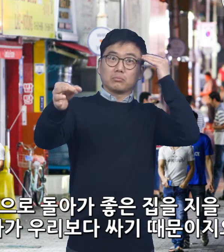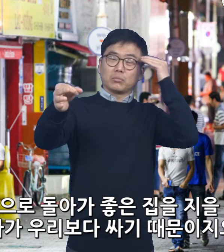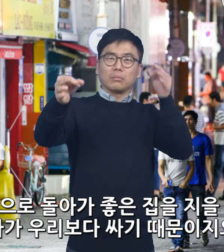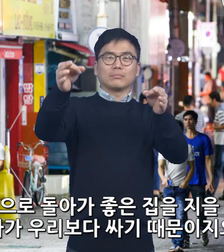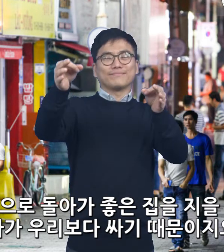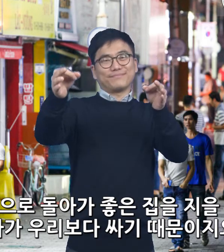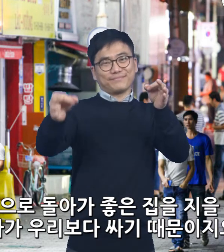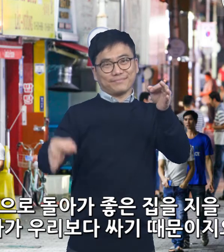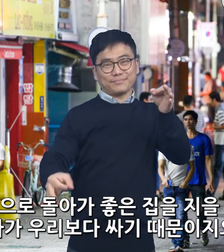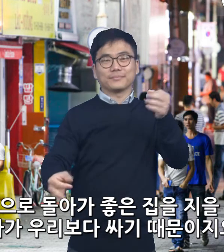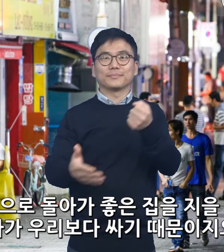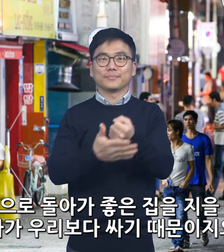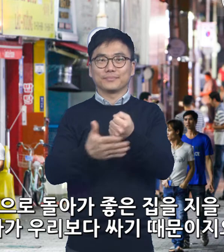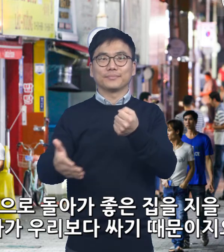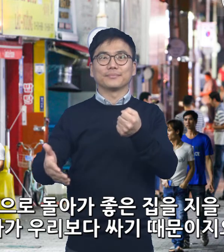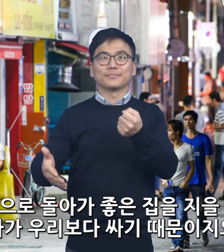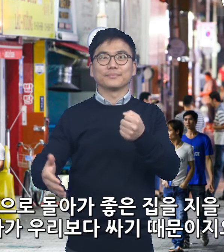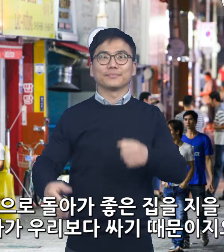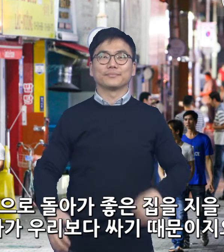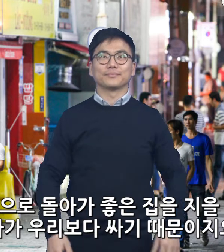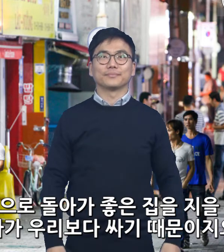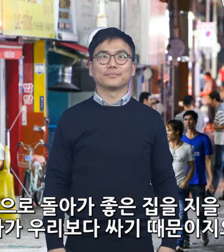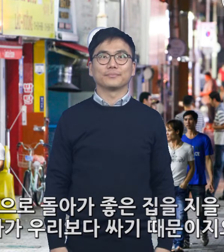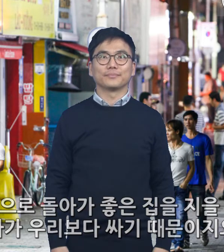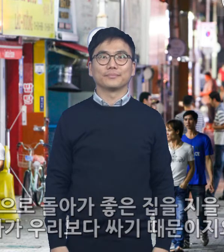싸기 때문이지요.